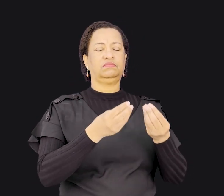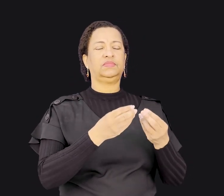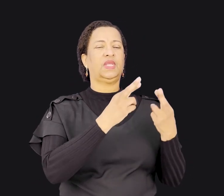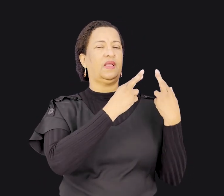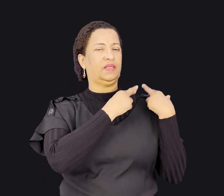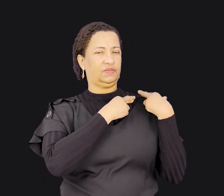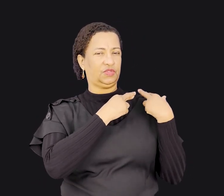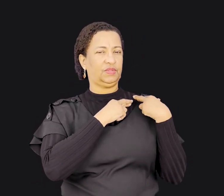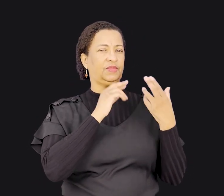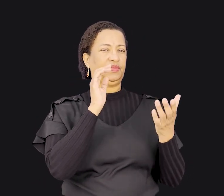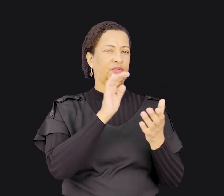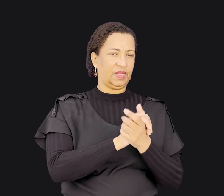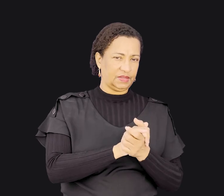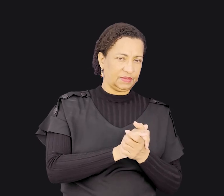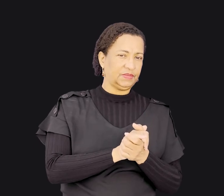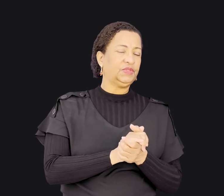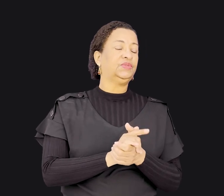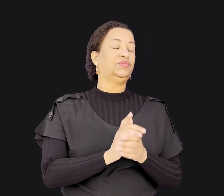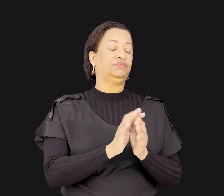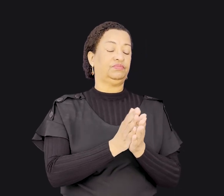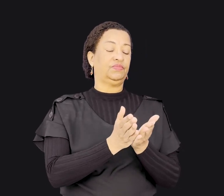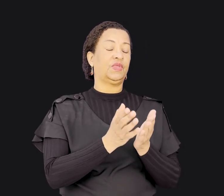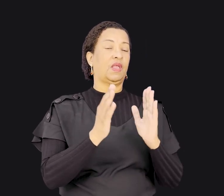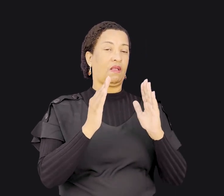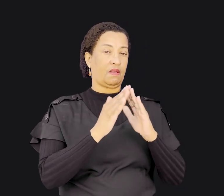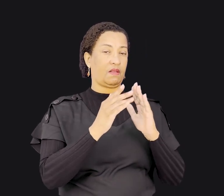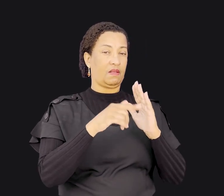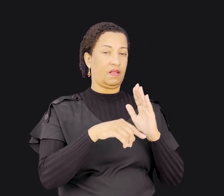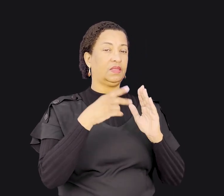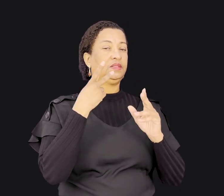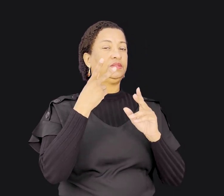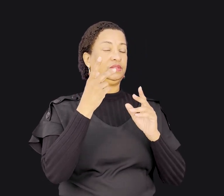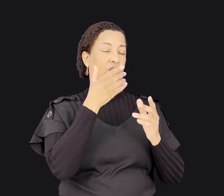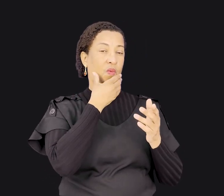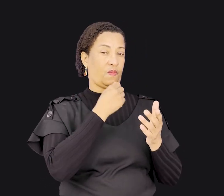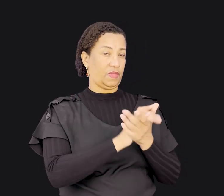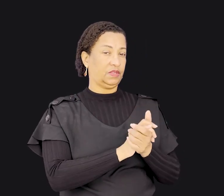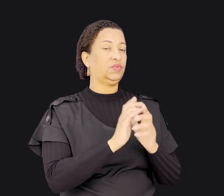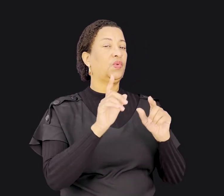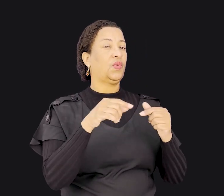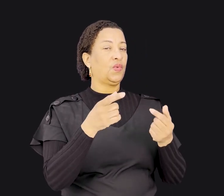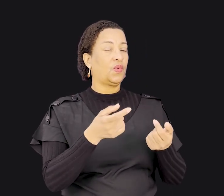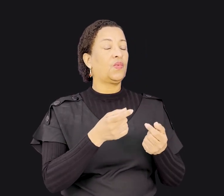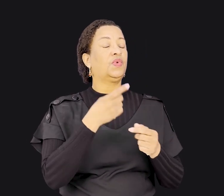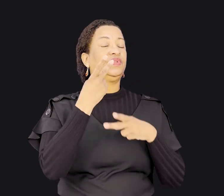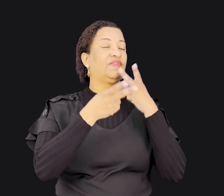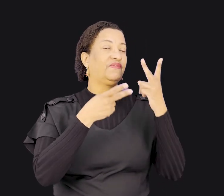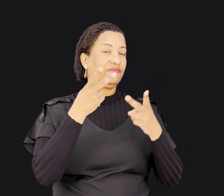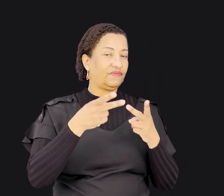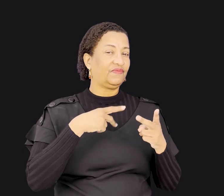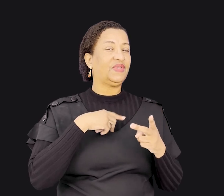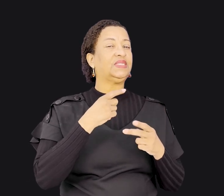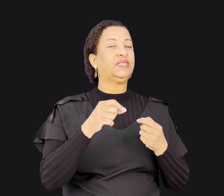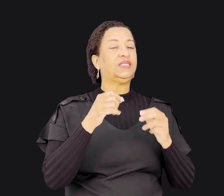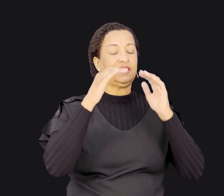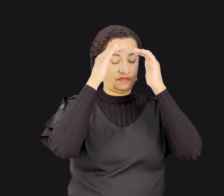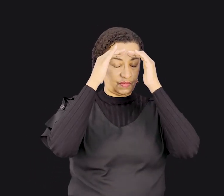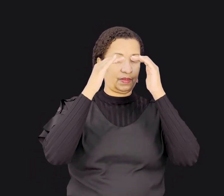casamento e pelo lar para o marido, quando diz que ele deve pastorear sua mulher como Cristo pastoreia a igreja. Ao mesmo